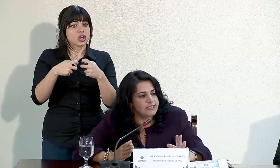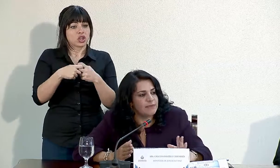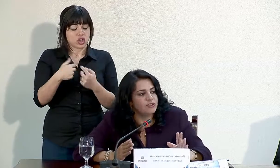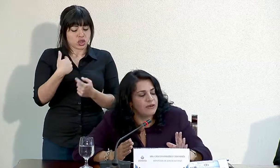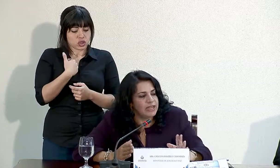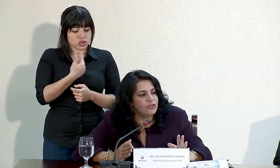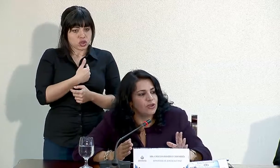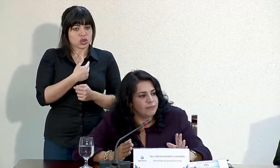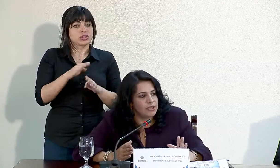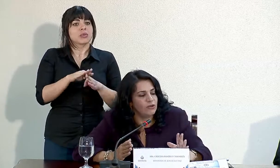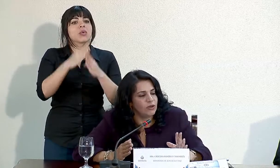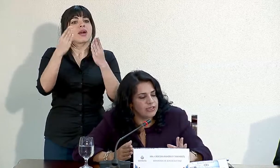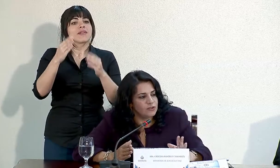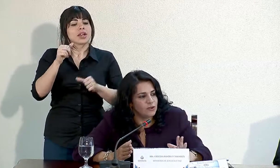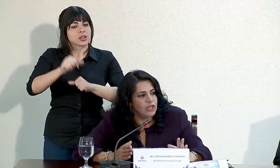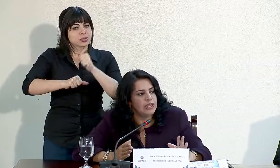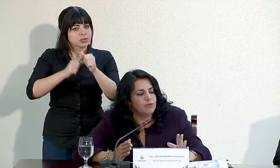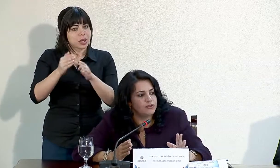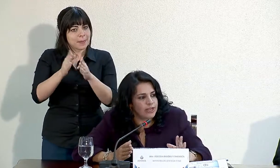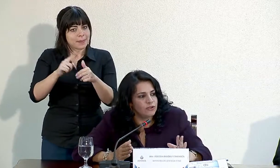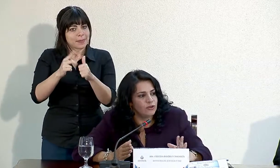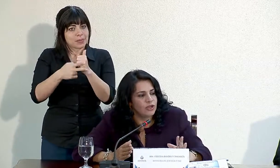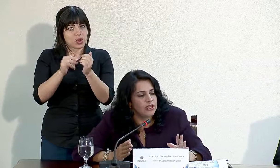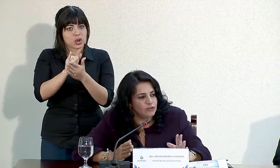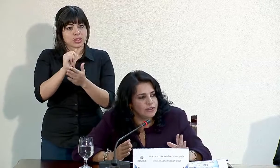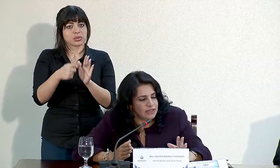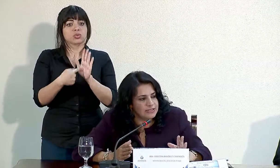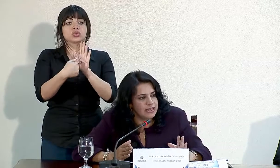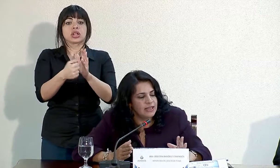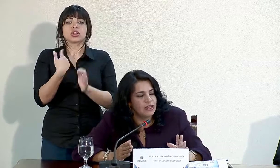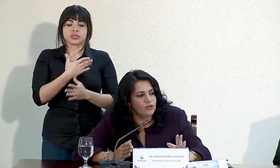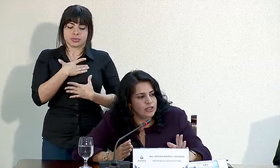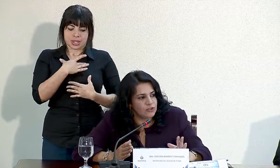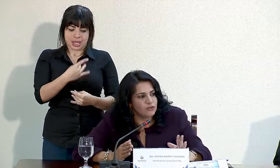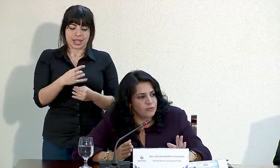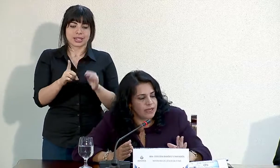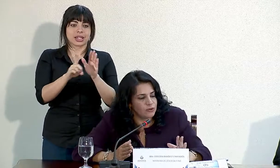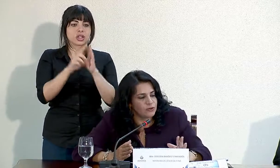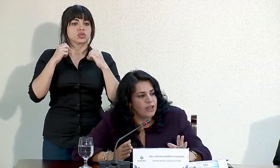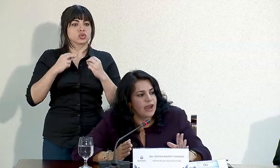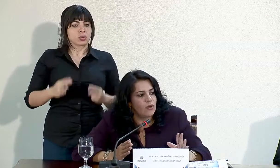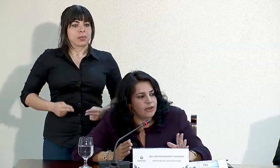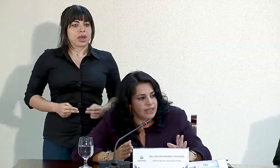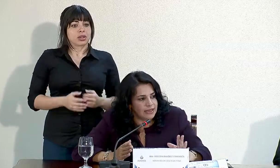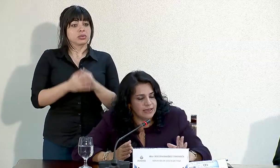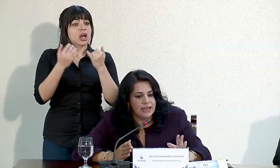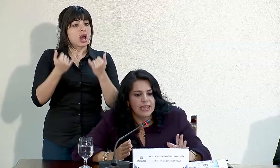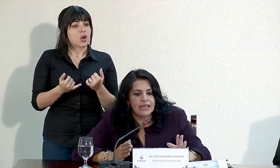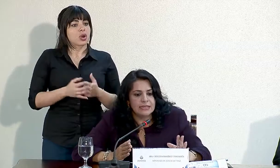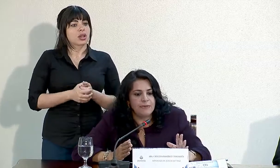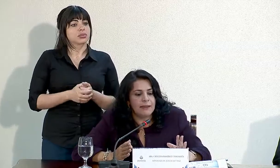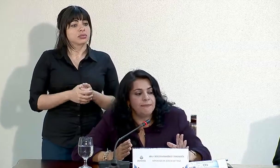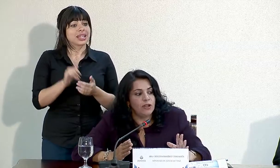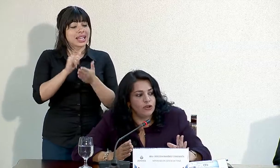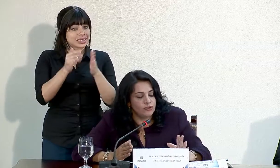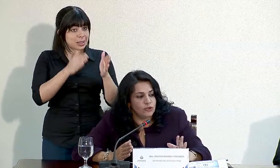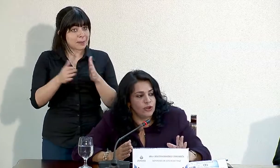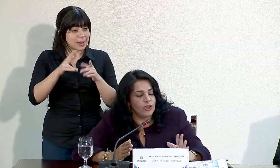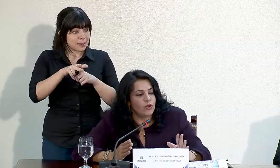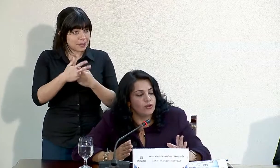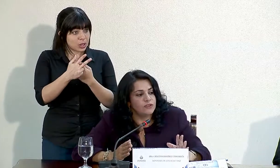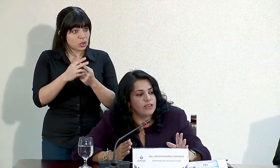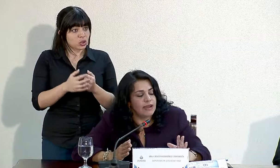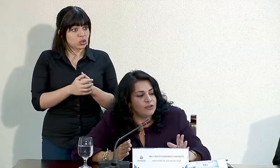Nosotros estamos abriendo camino con esto y mostrando que nos interesan los derechos humanos. Ahora bien, ese plan